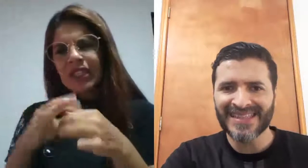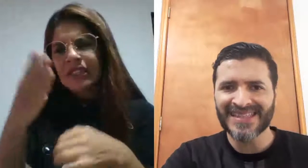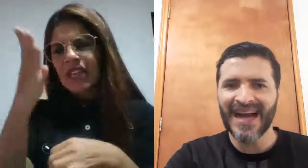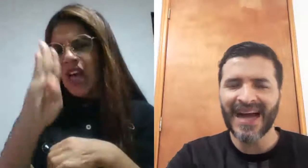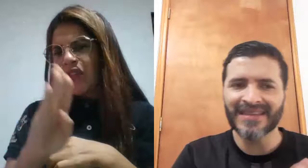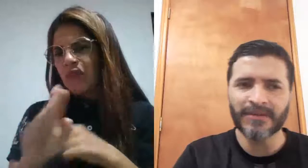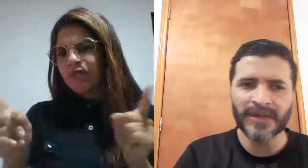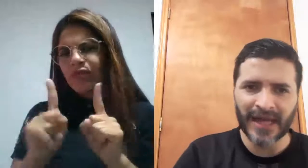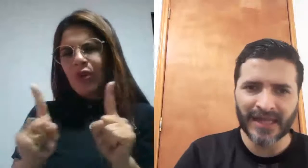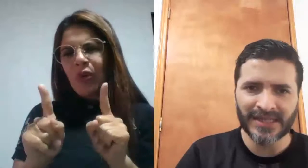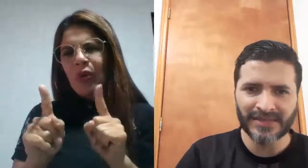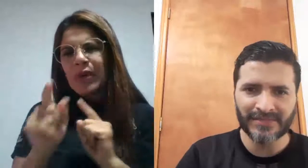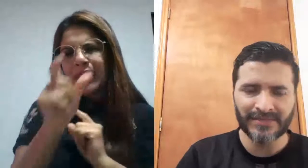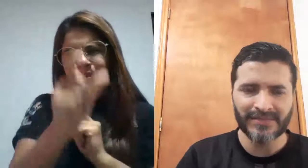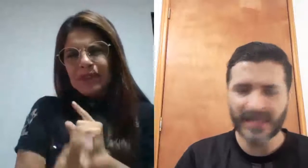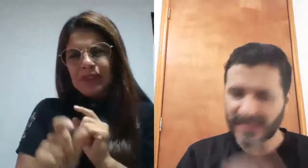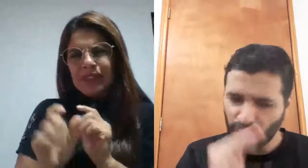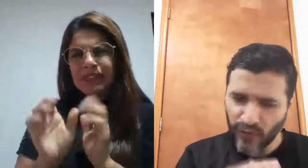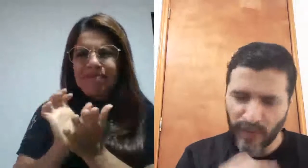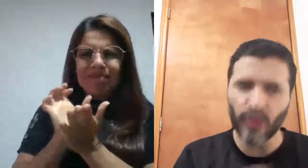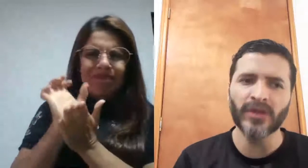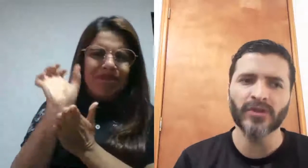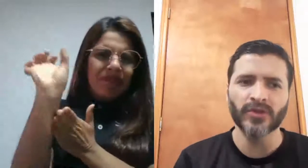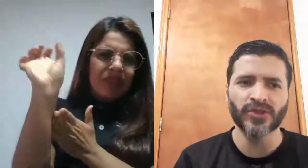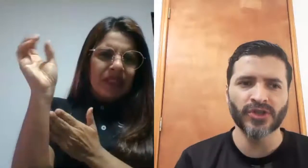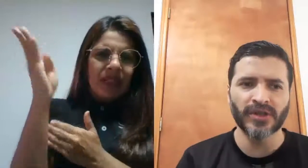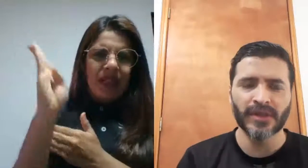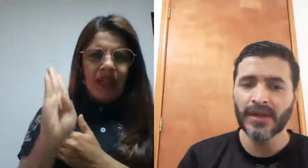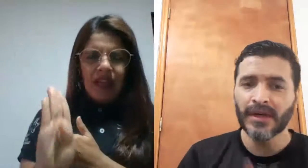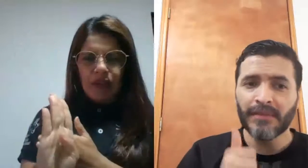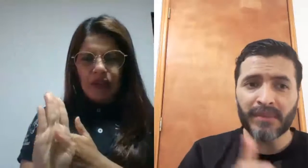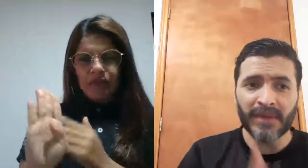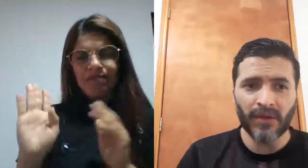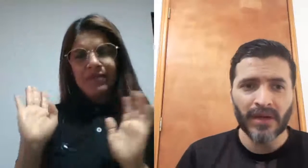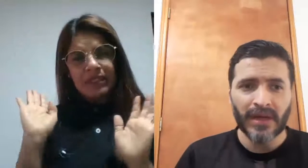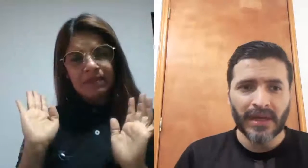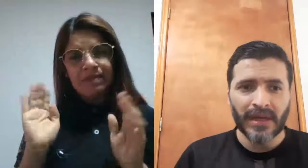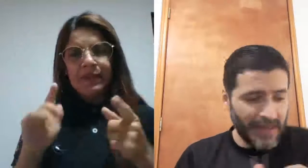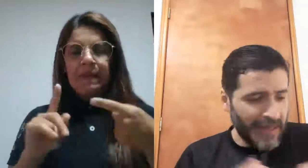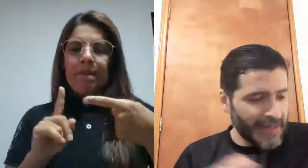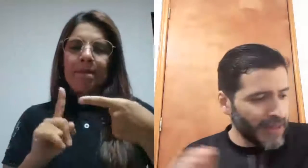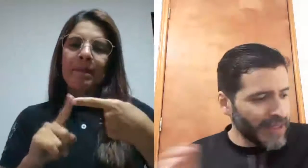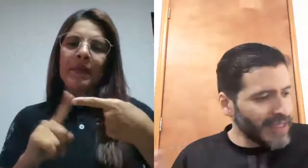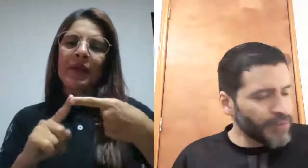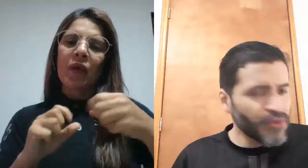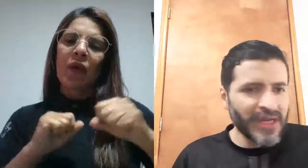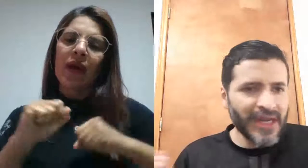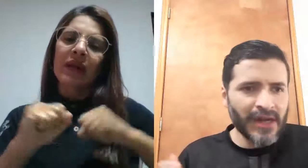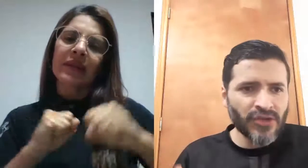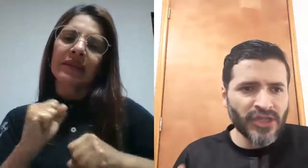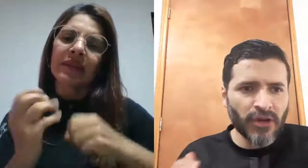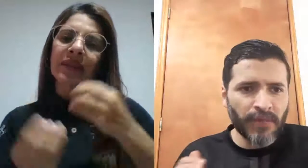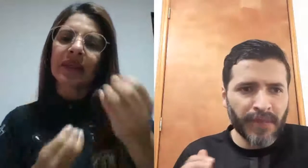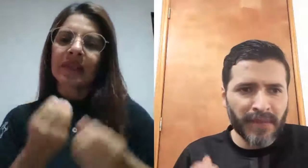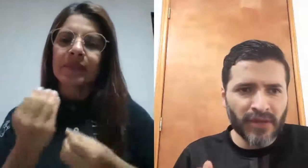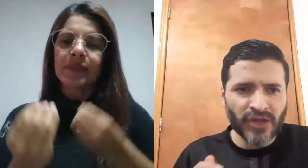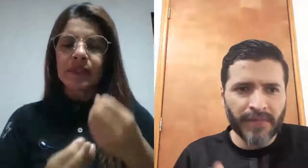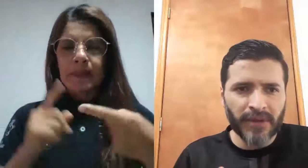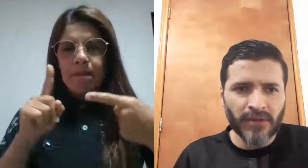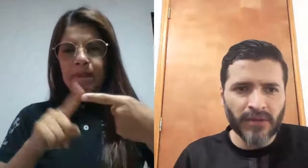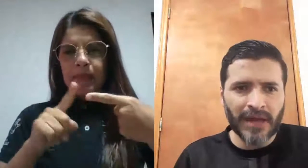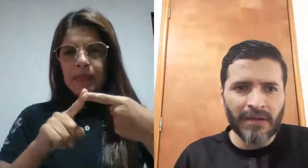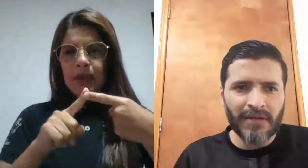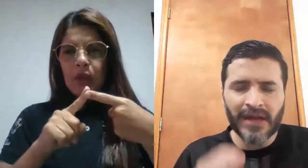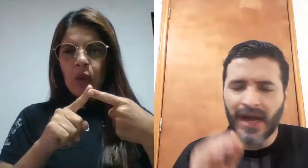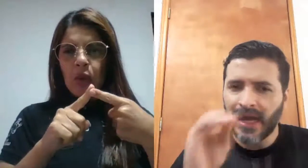las siguientes actividades. Ese fue a modo de introducción. Primero, la actividad que les puse de leer los 5